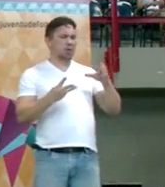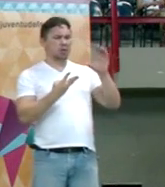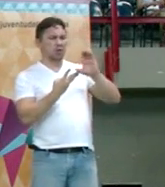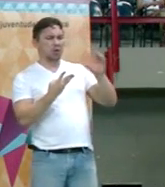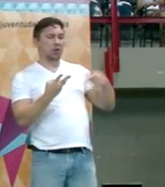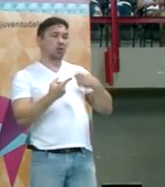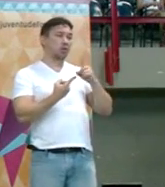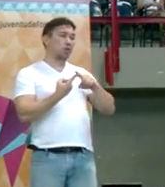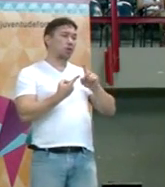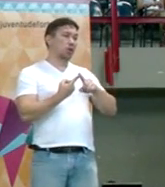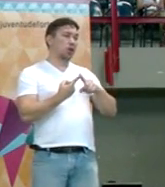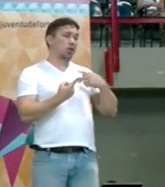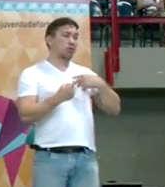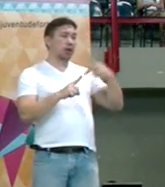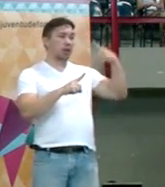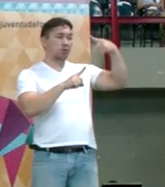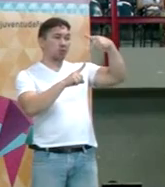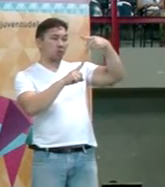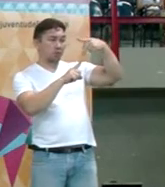conjunção ou um pronome relativo.